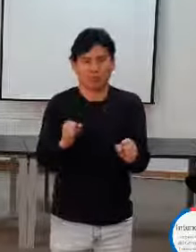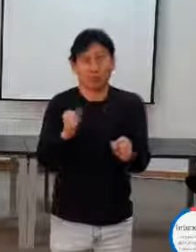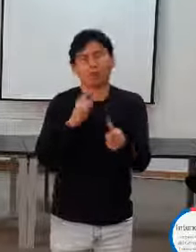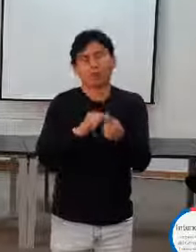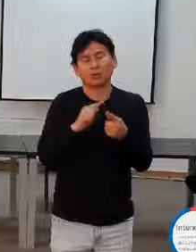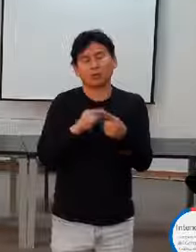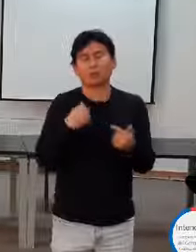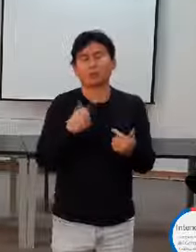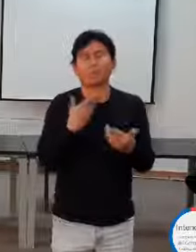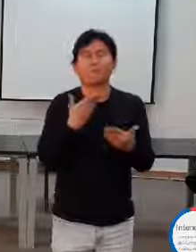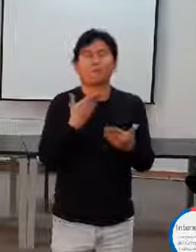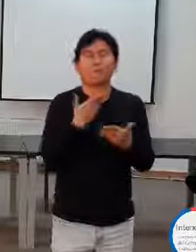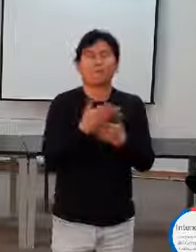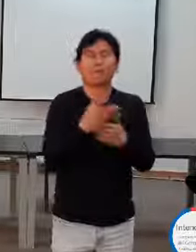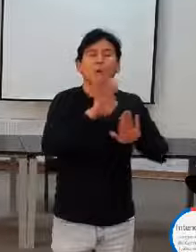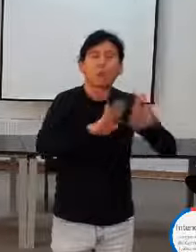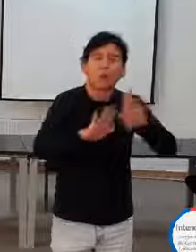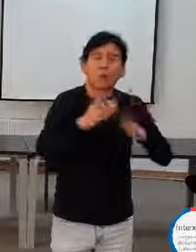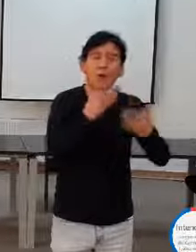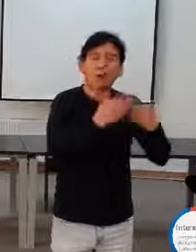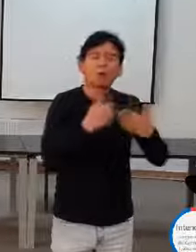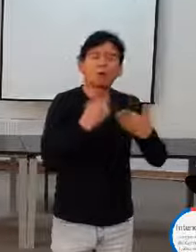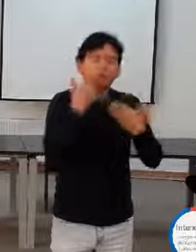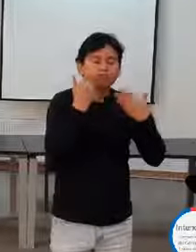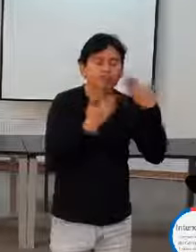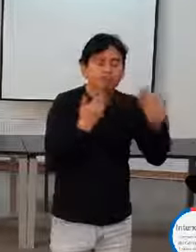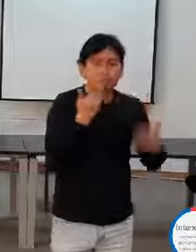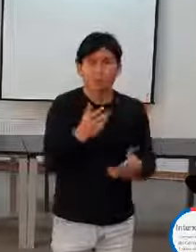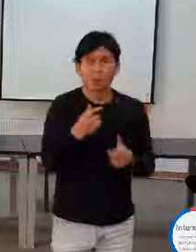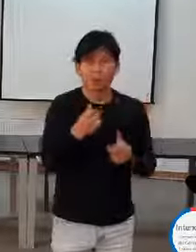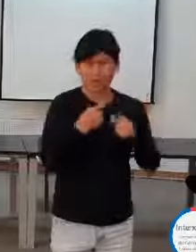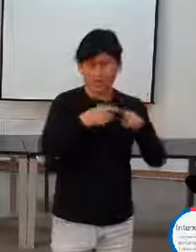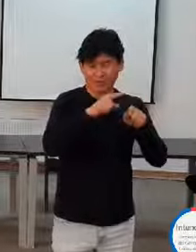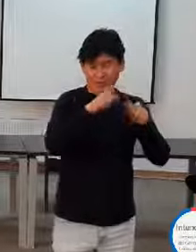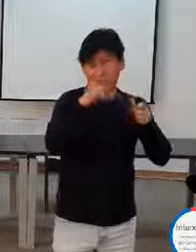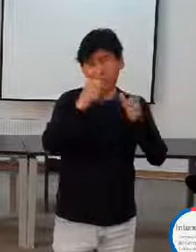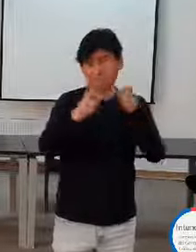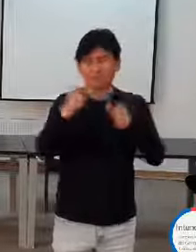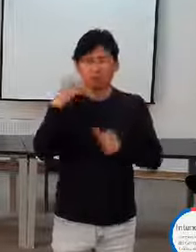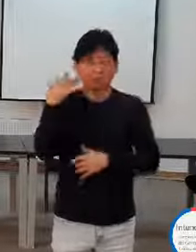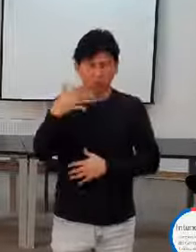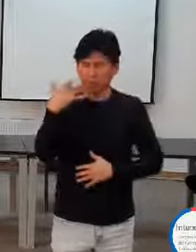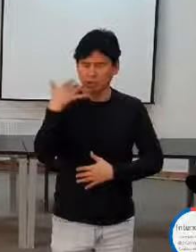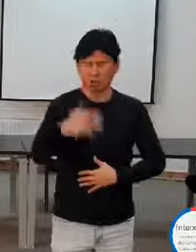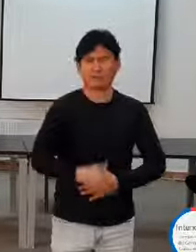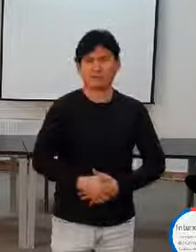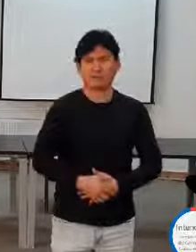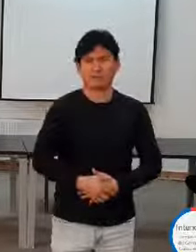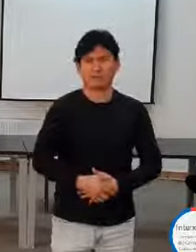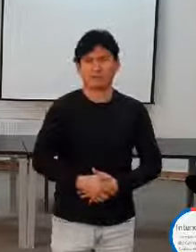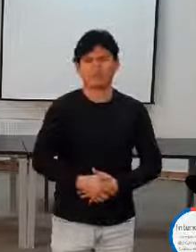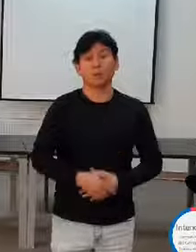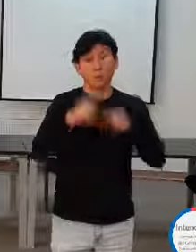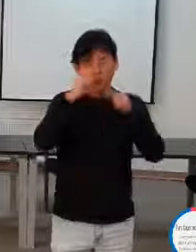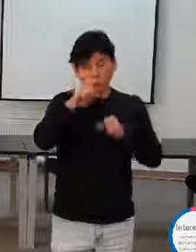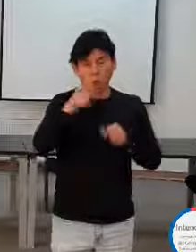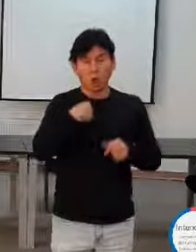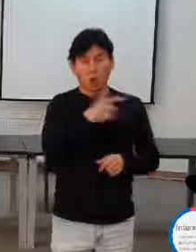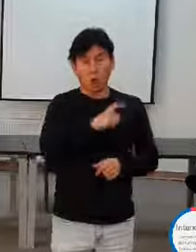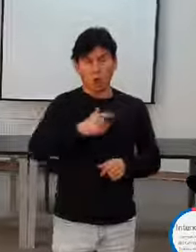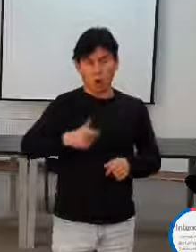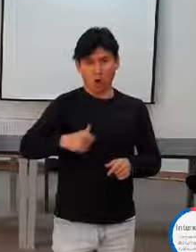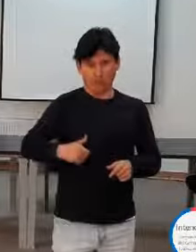y por eso aquí el autocuidado, la solidaridad con el resto cumple vital importancia. Por lo tanto, el